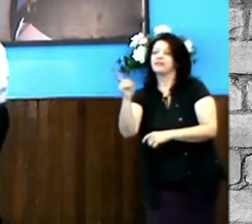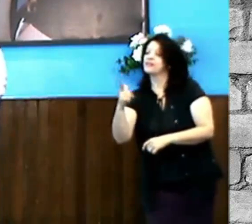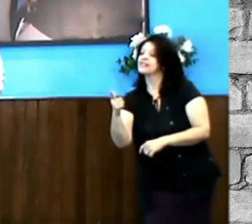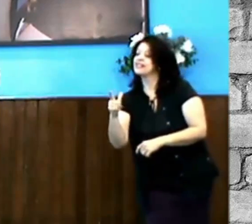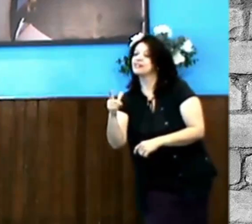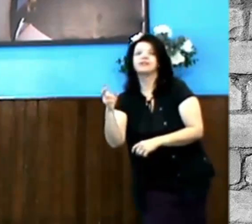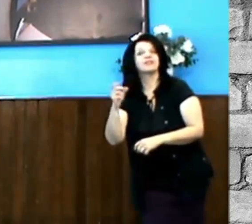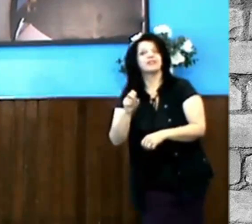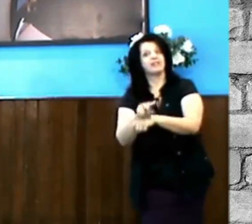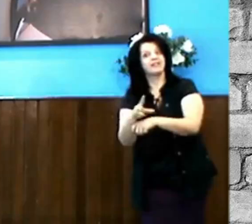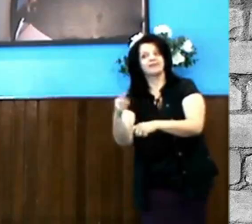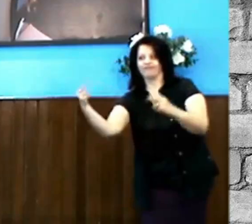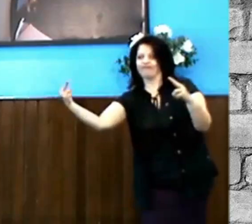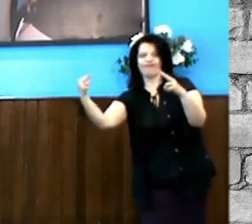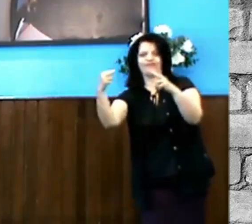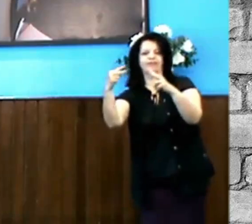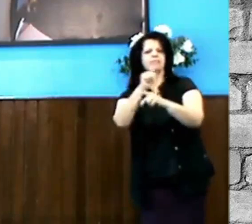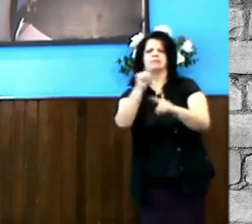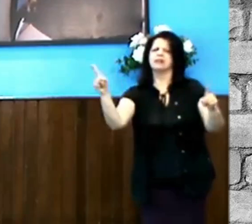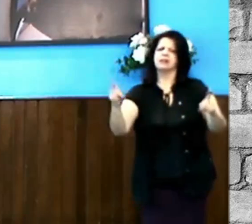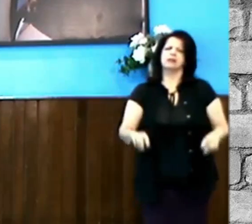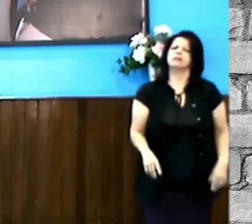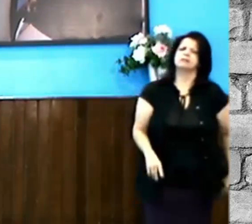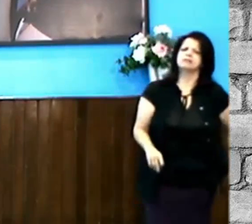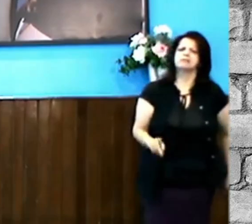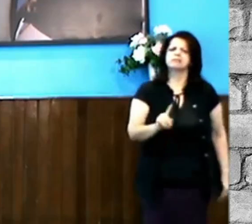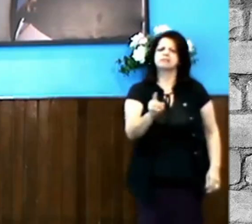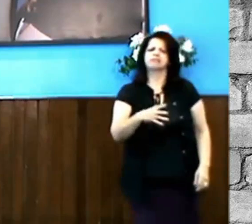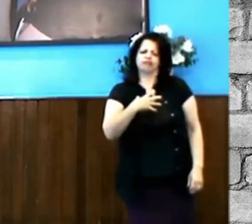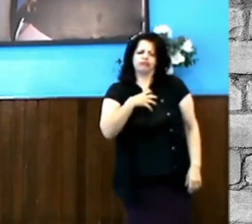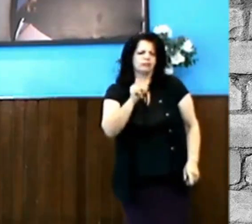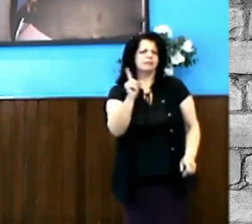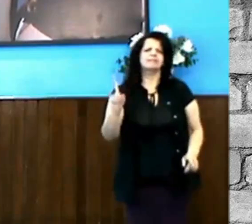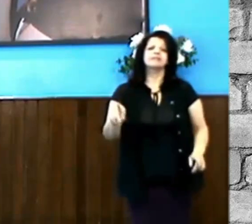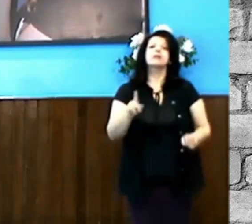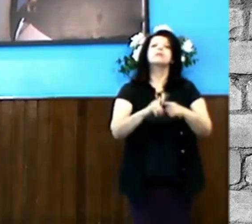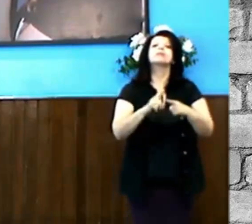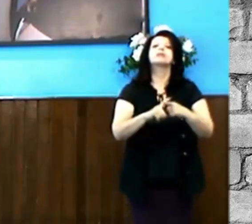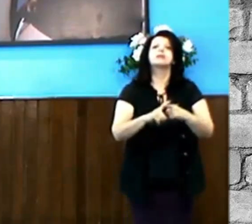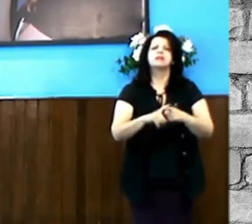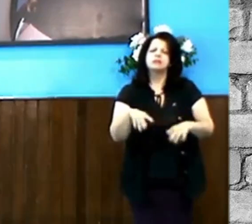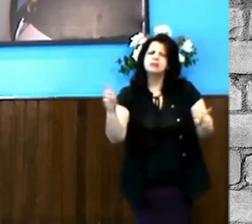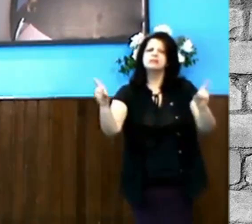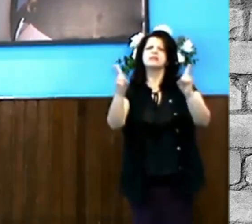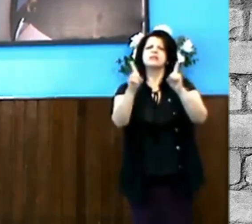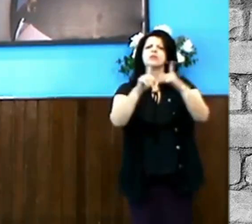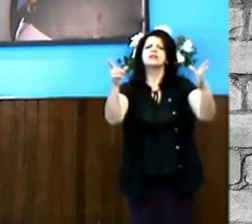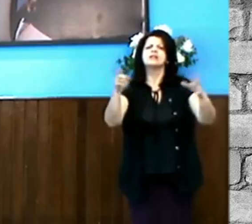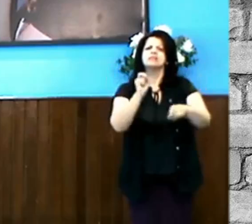É evidente que não. Essa não é a nossa postura. Sabe por quê? Porque identificar uma toxina é